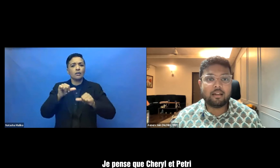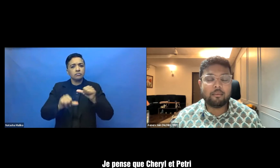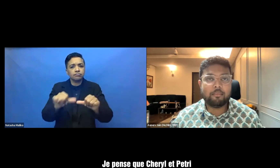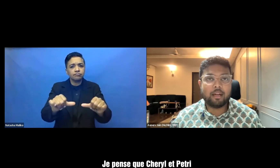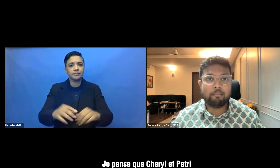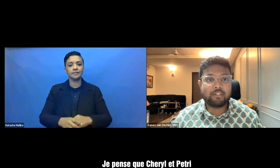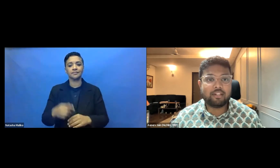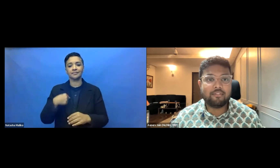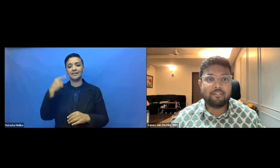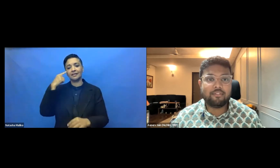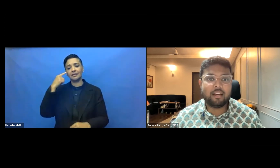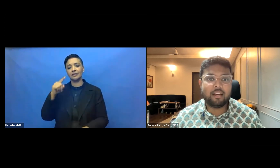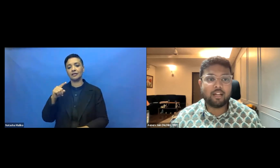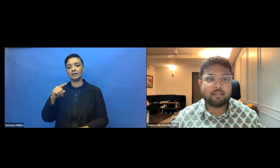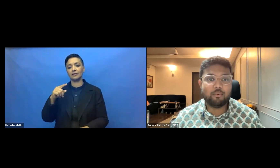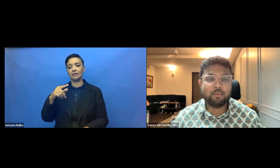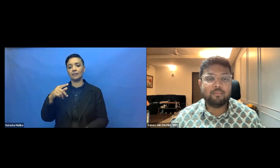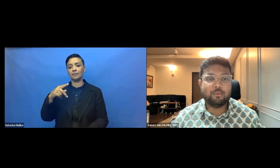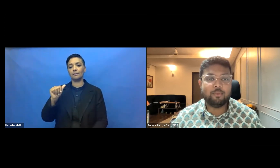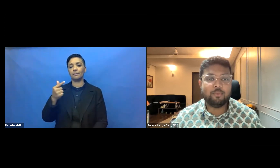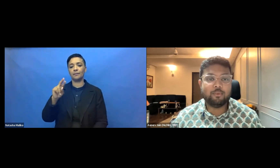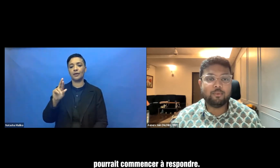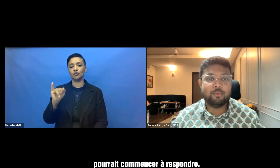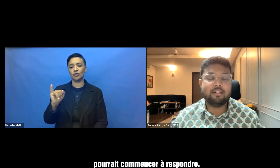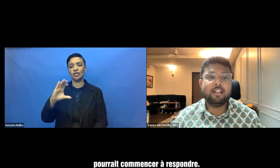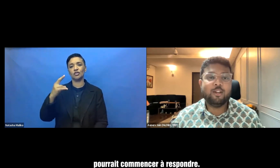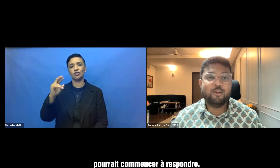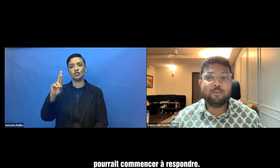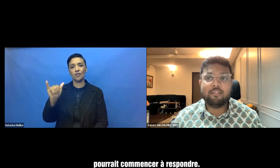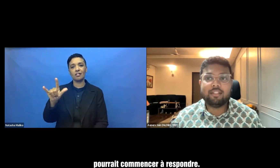Je pense que Cheryl et Petri peut-être